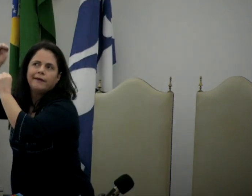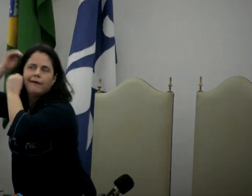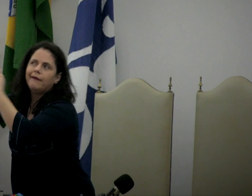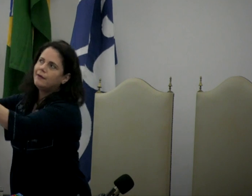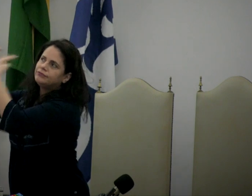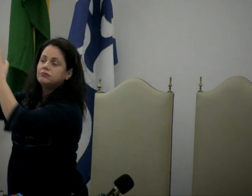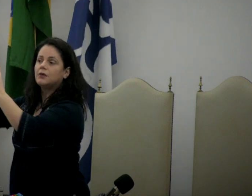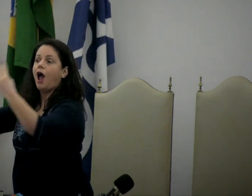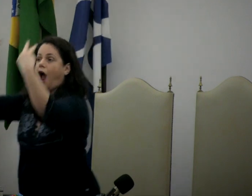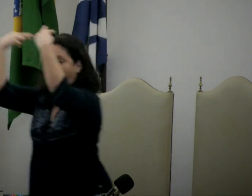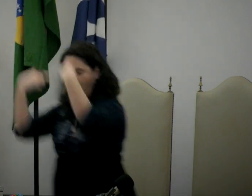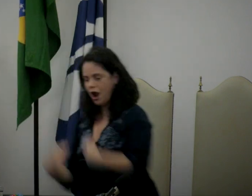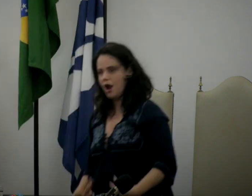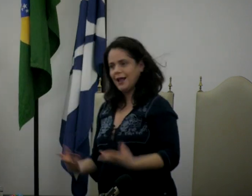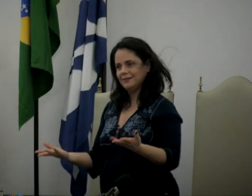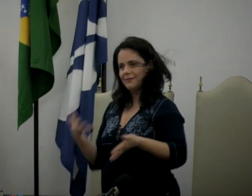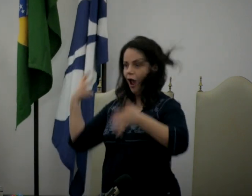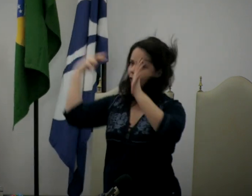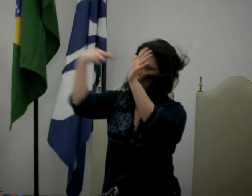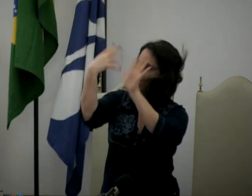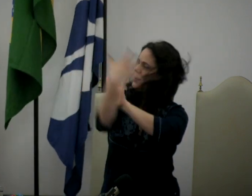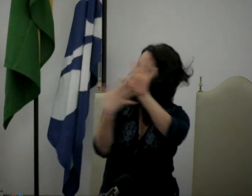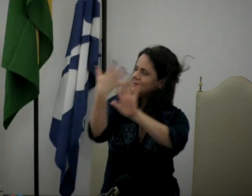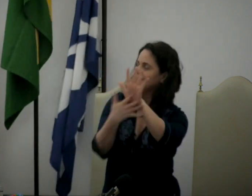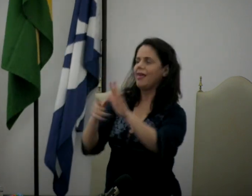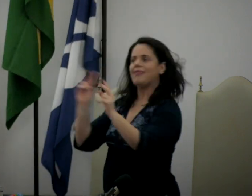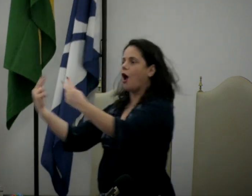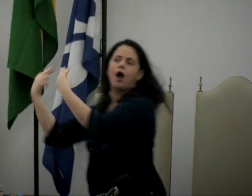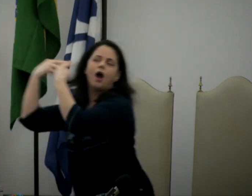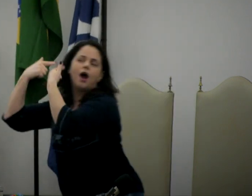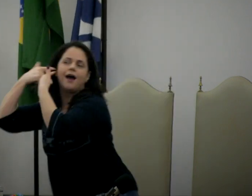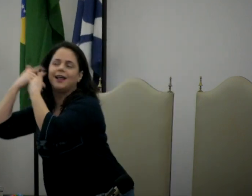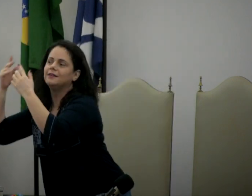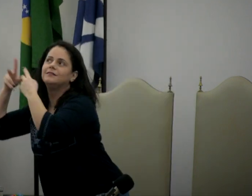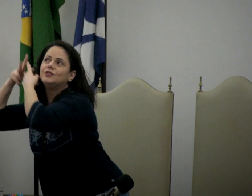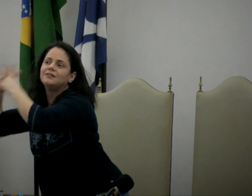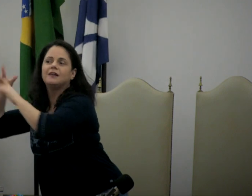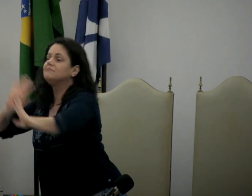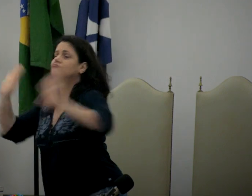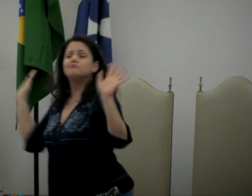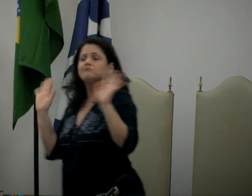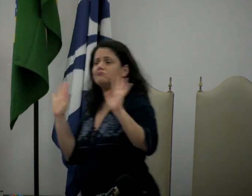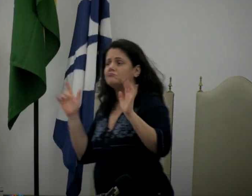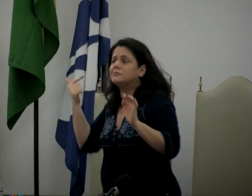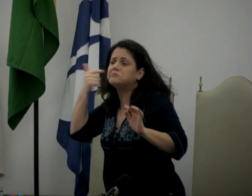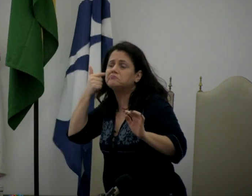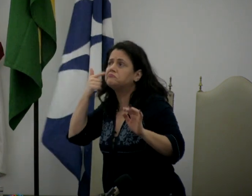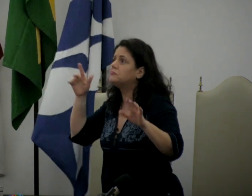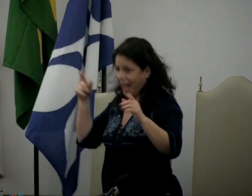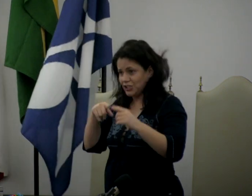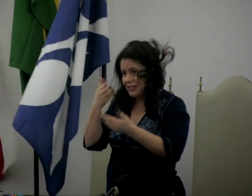não é por um conserto da surdez, é por uma visibilidade de surdos enquanto usuários da língua de sinais. Eu não quero que olhe para o meu ouvido, eu não quero